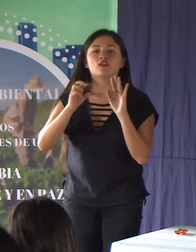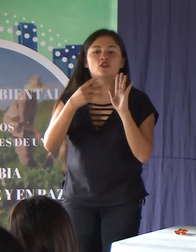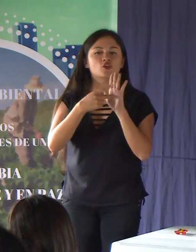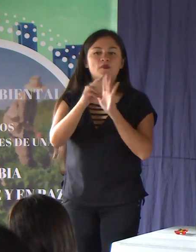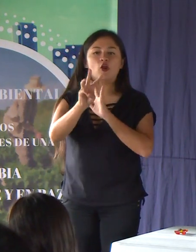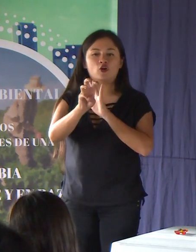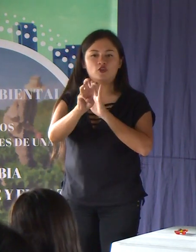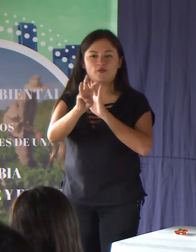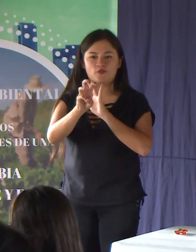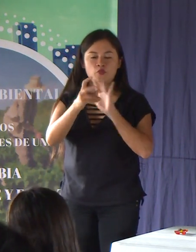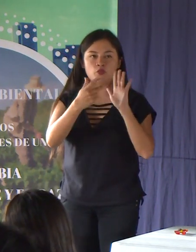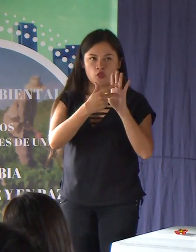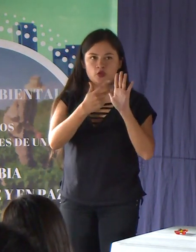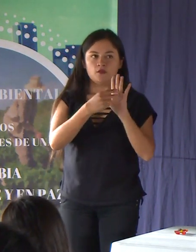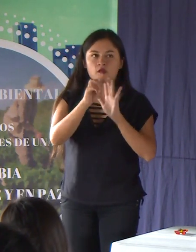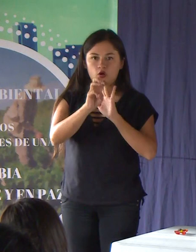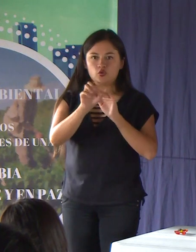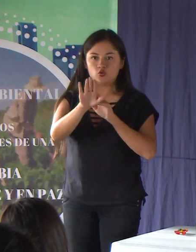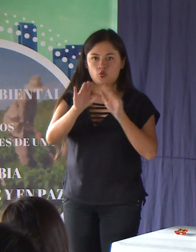Afirmando que